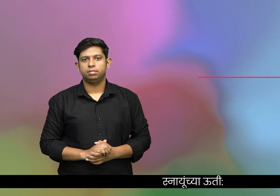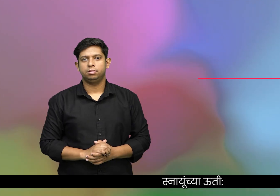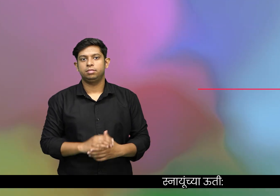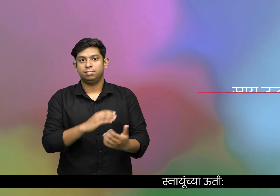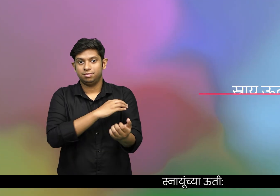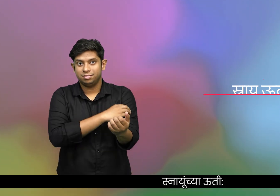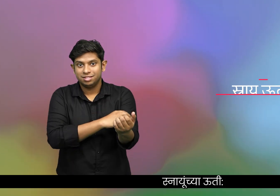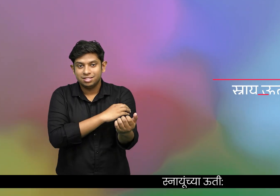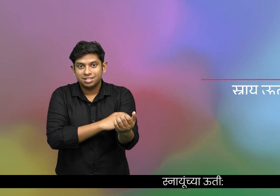सप्तायूंची ऊती.